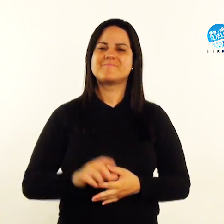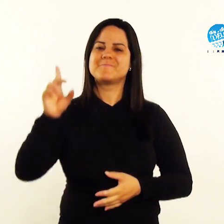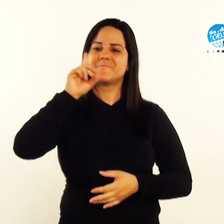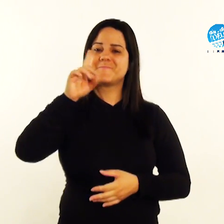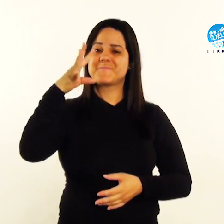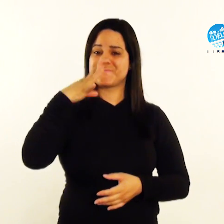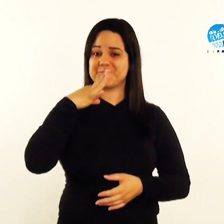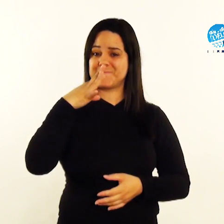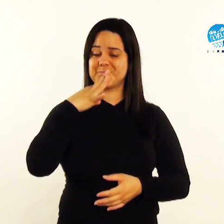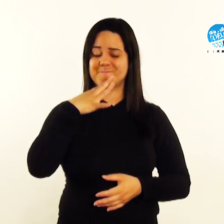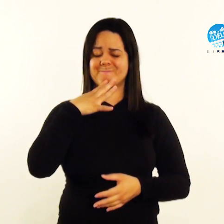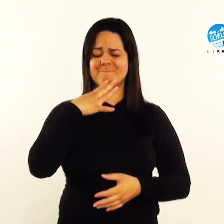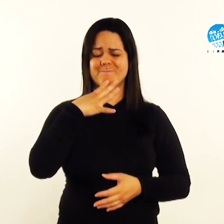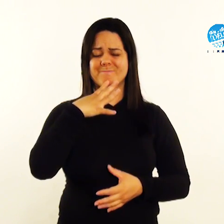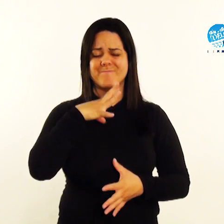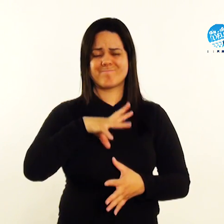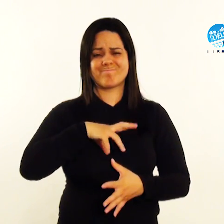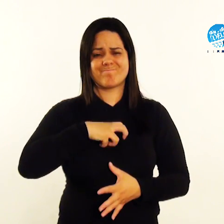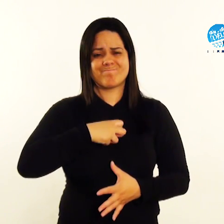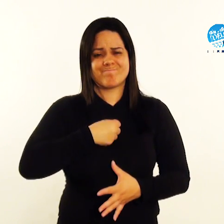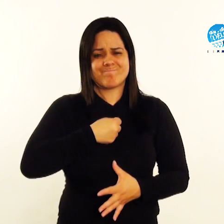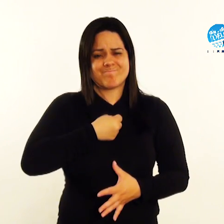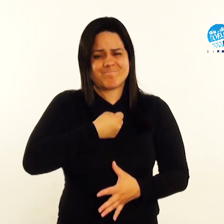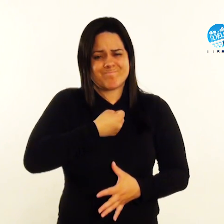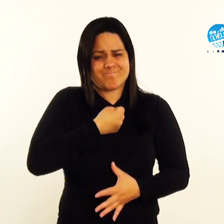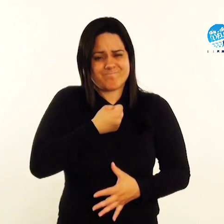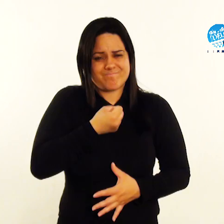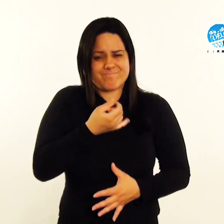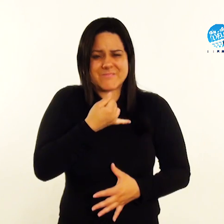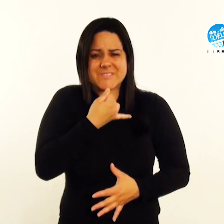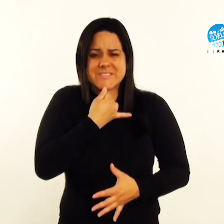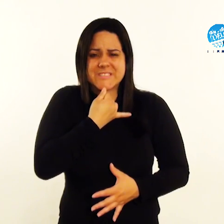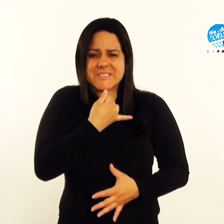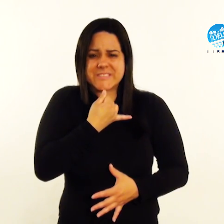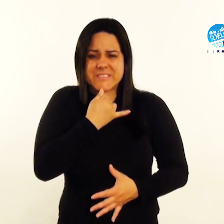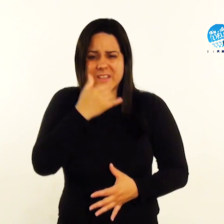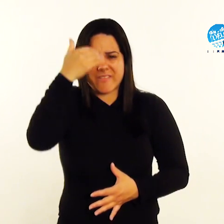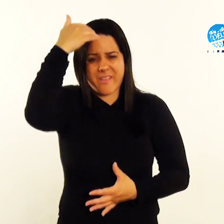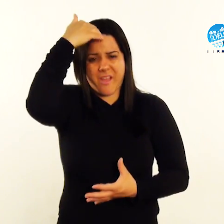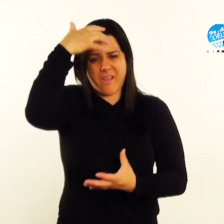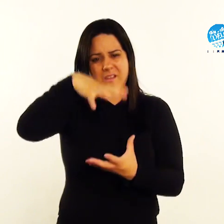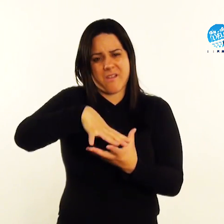Ele conhece as amarguras mais escondidas dentro da sua alma.